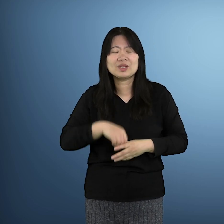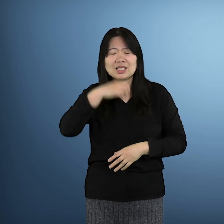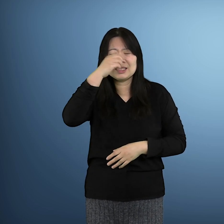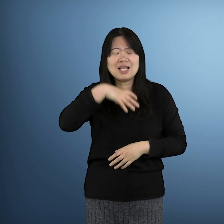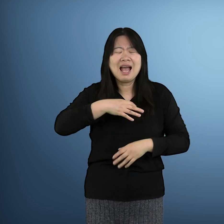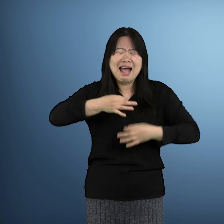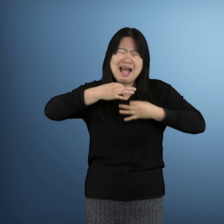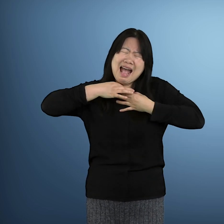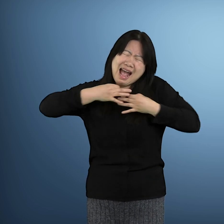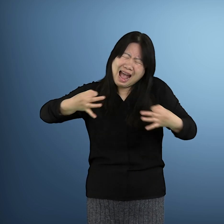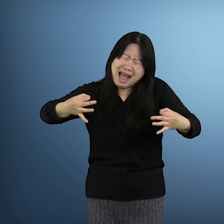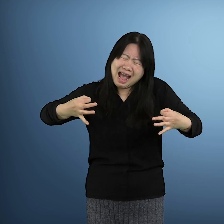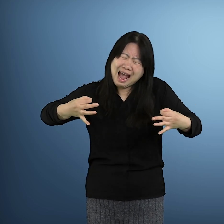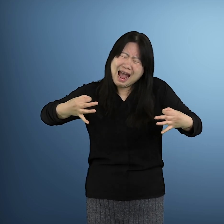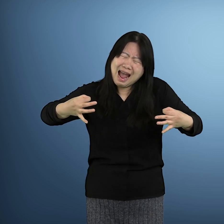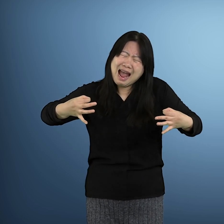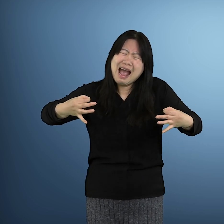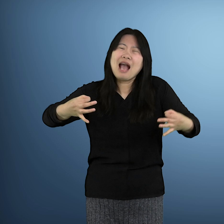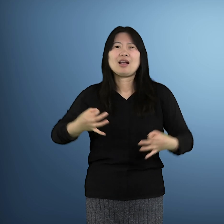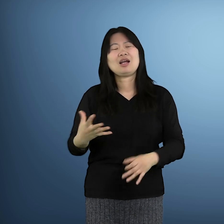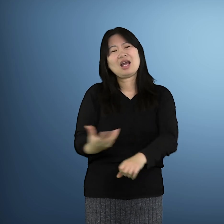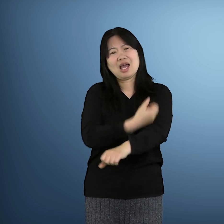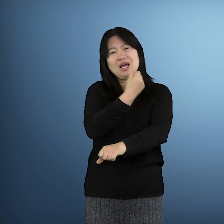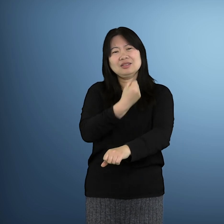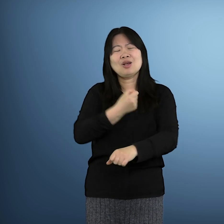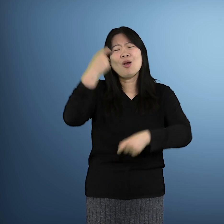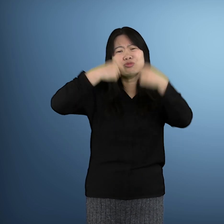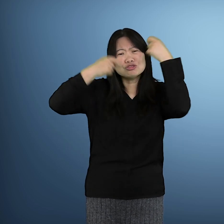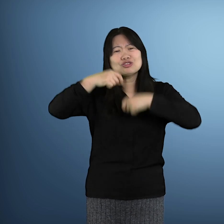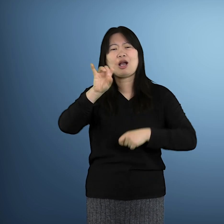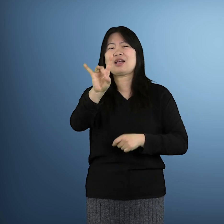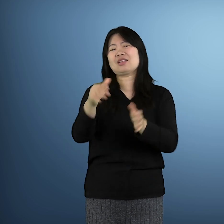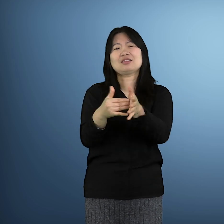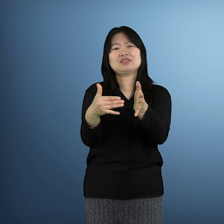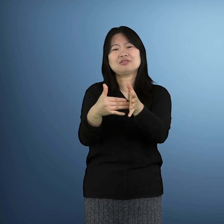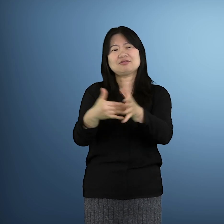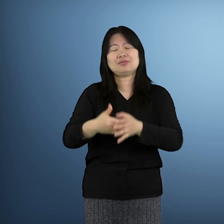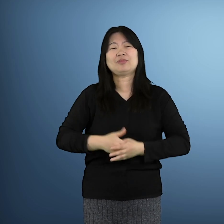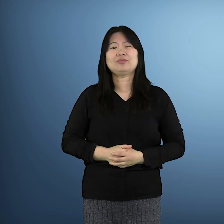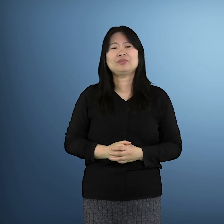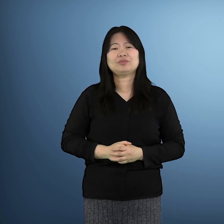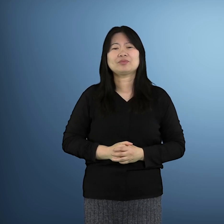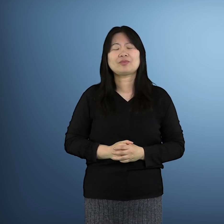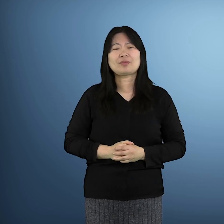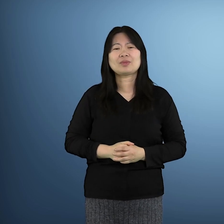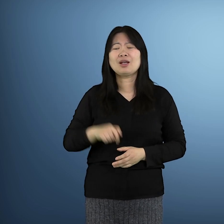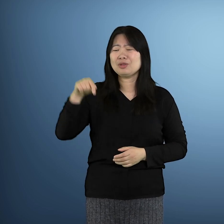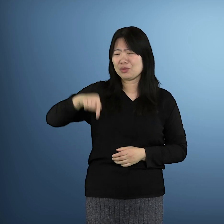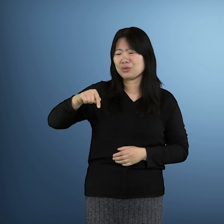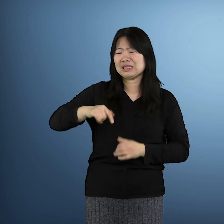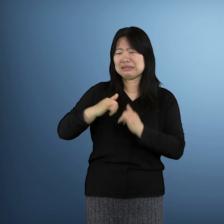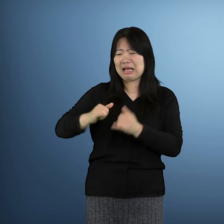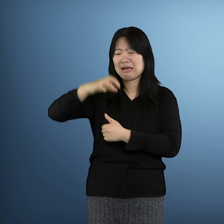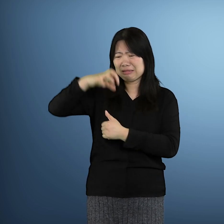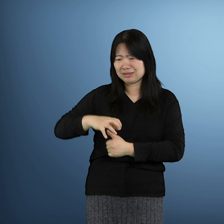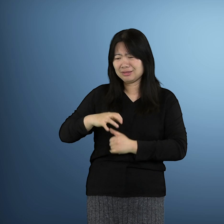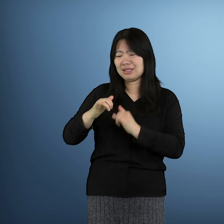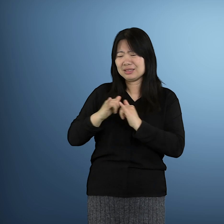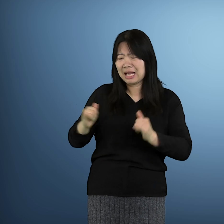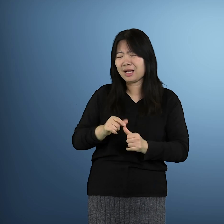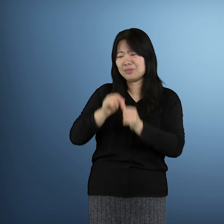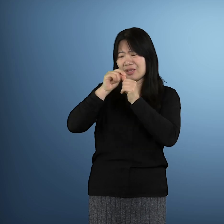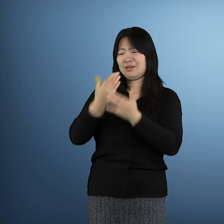그냥 비명을 지르고 소리를 지르고 울 수밖에 없었다는 거예요. 여기 사람 갇혔어요. 사람